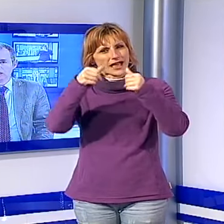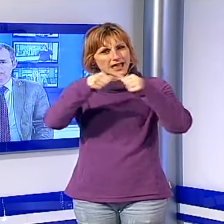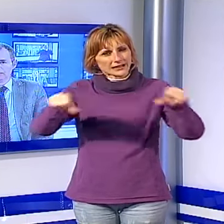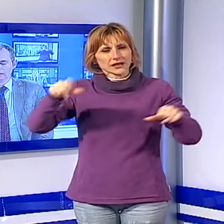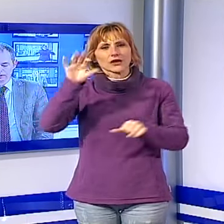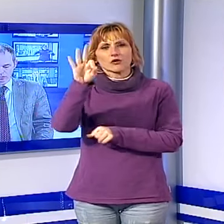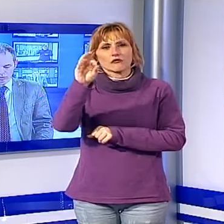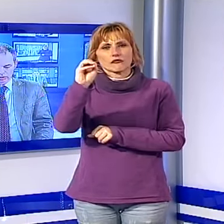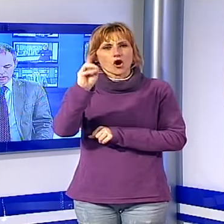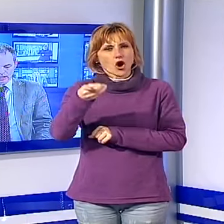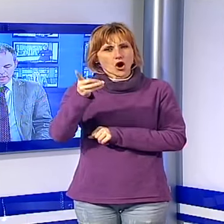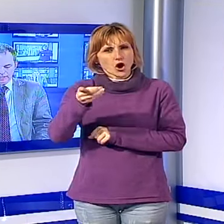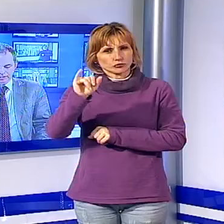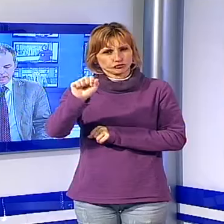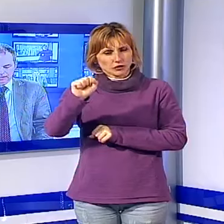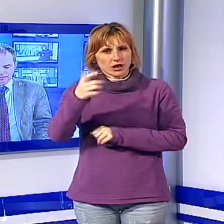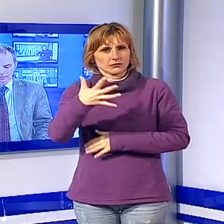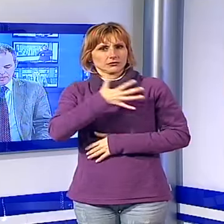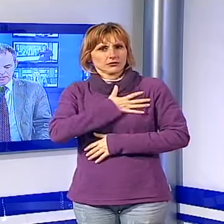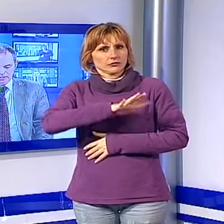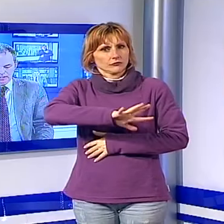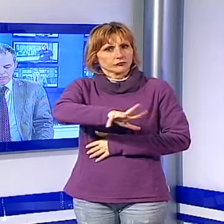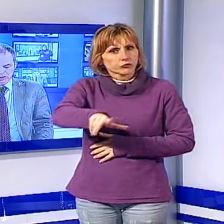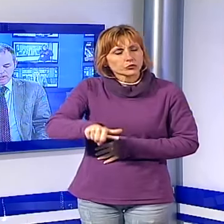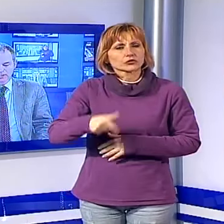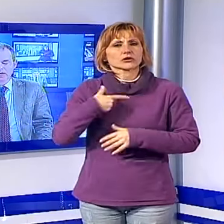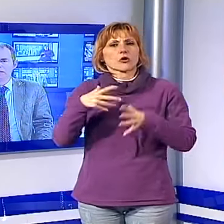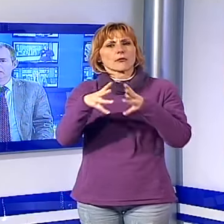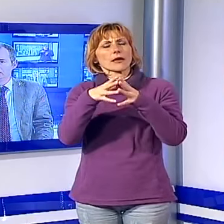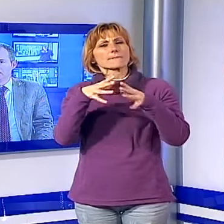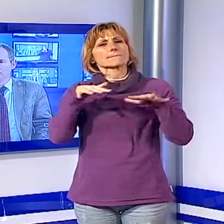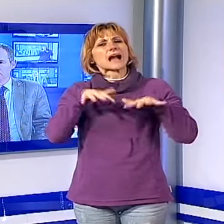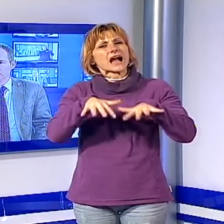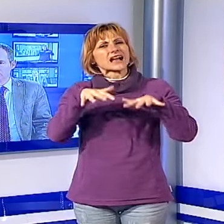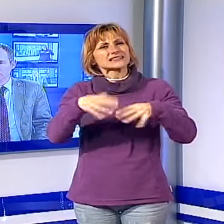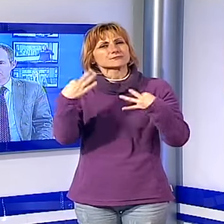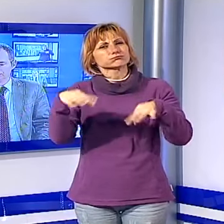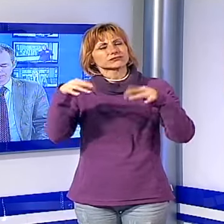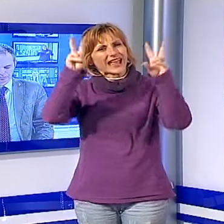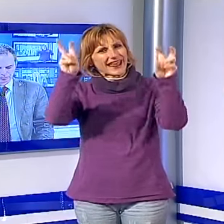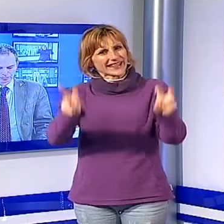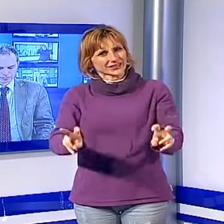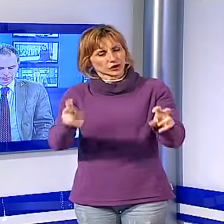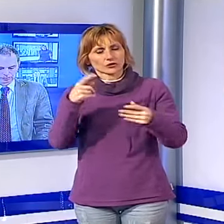responsabili di furti ai danni di grandi magazzini specializzati in materiale elettronico.